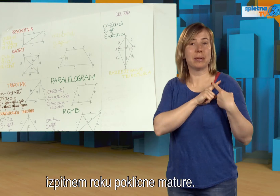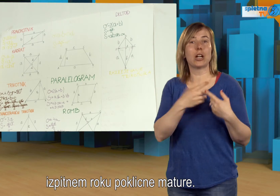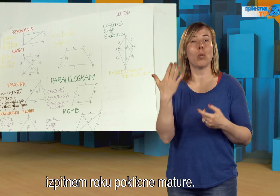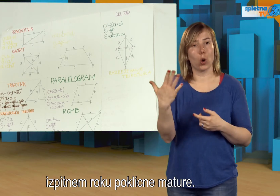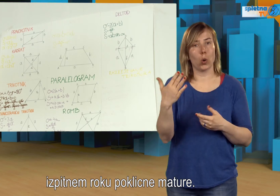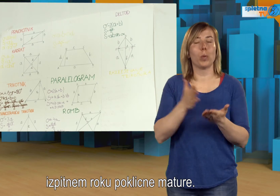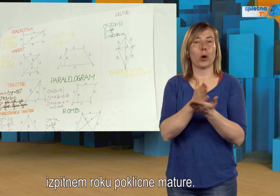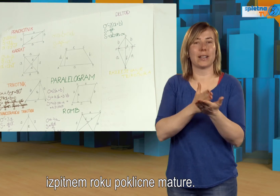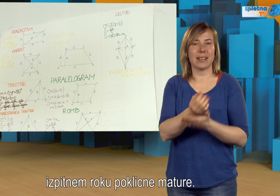mature.